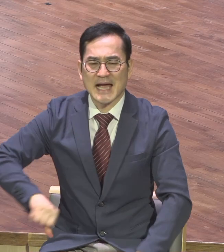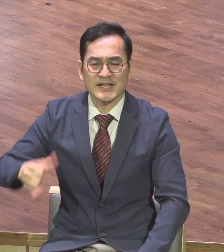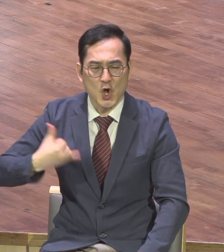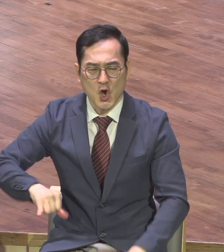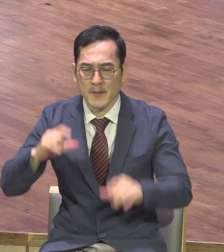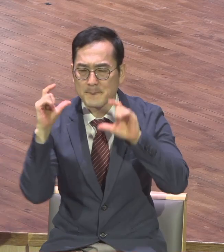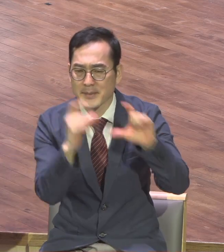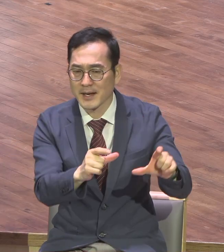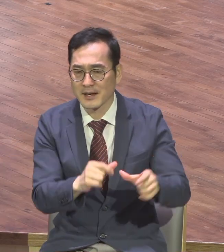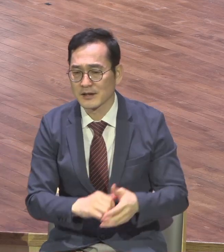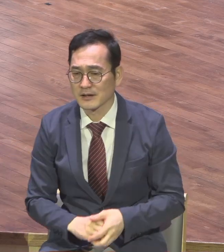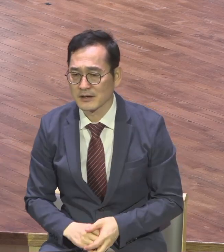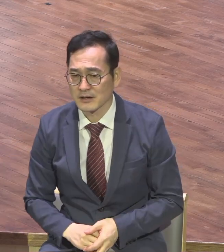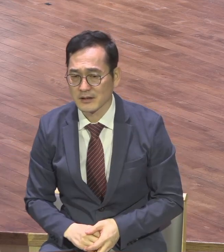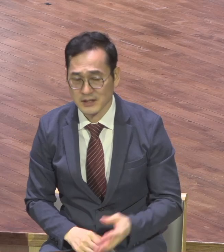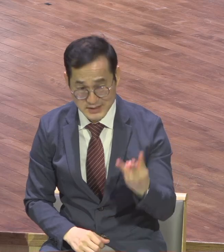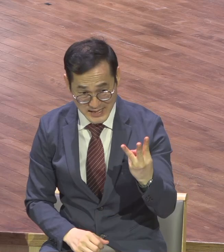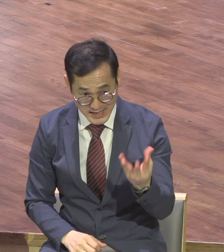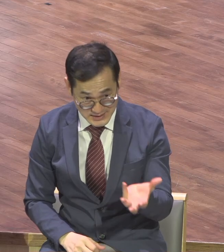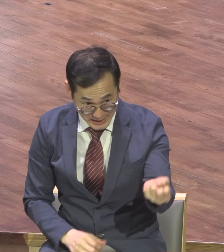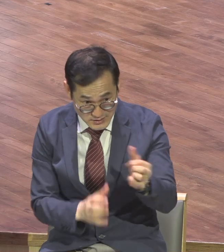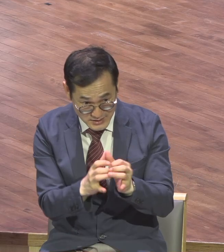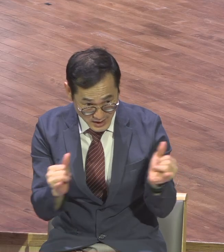정리했습니다. 본질상 진노의 자녀.